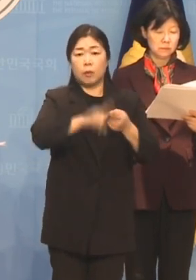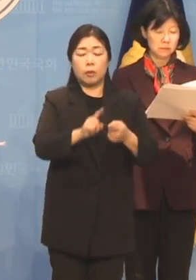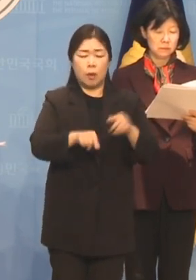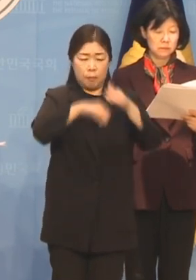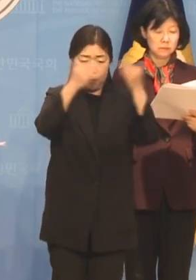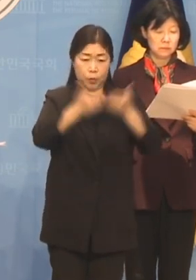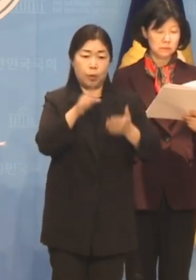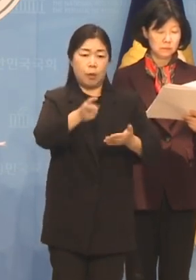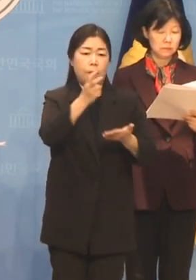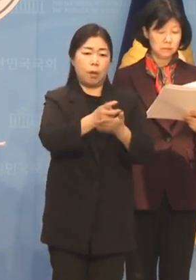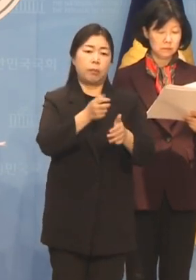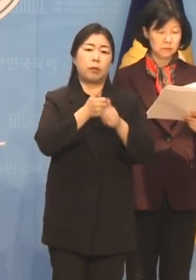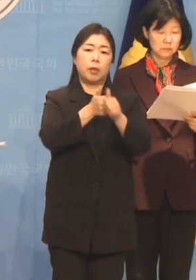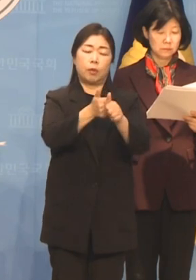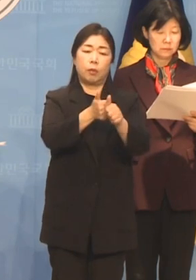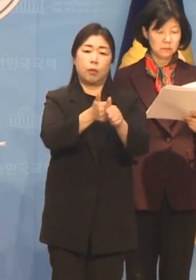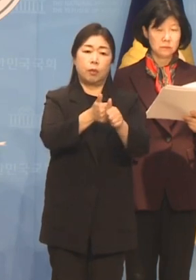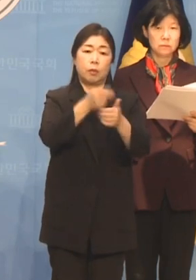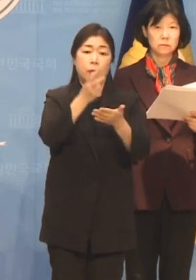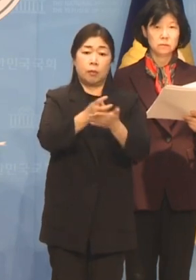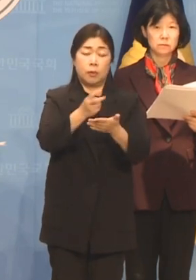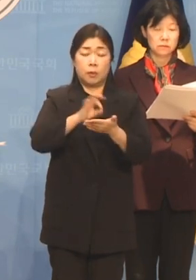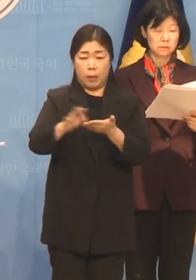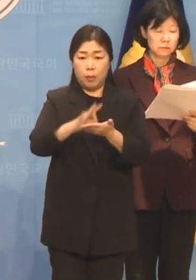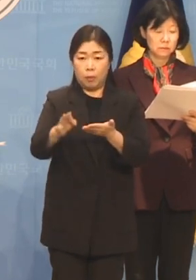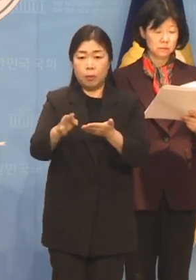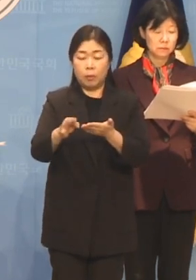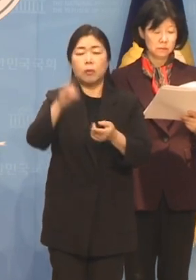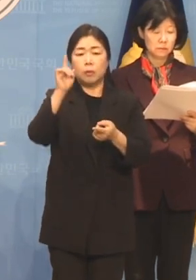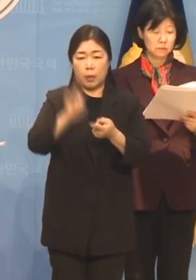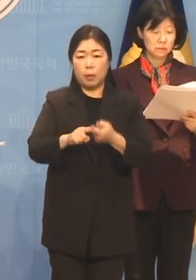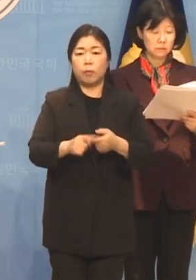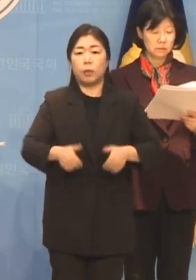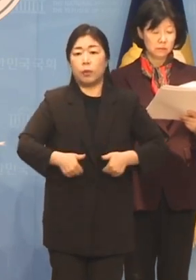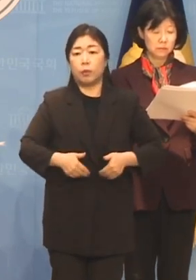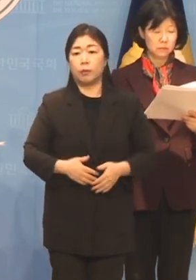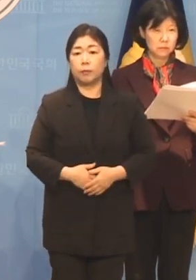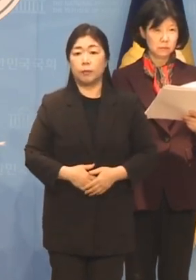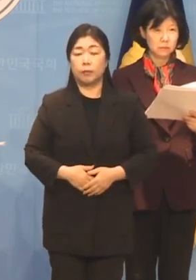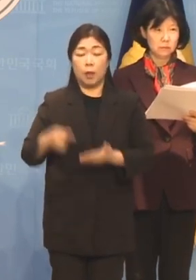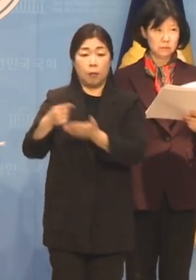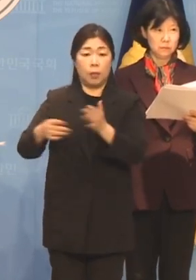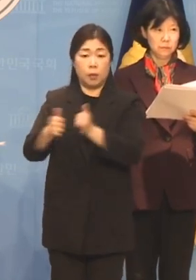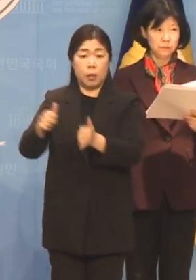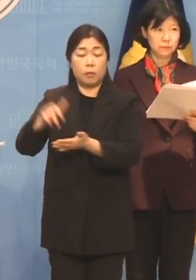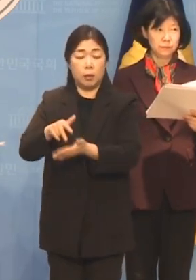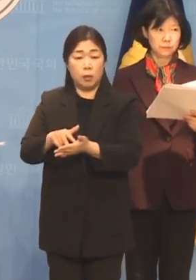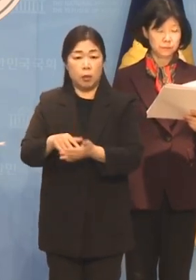것은 법대로 규정대로 적용하고 실행하면 됩니다. 피해자들은 홍콩